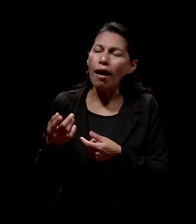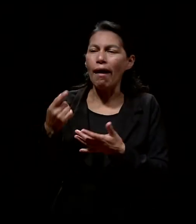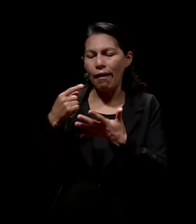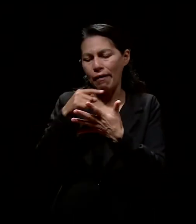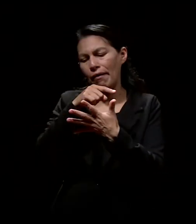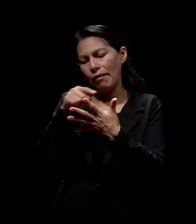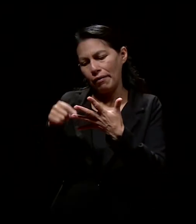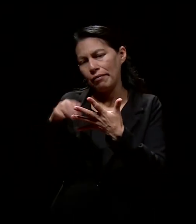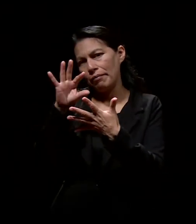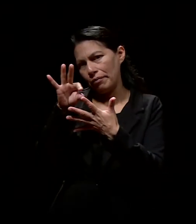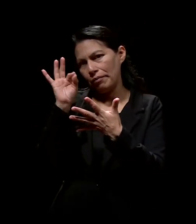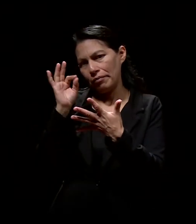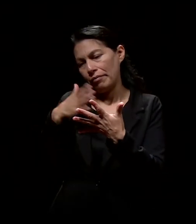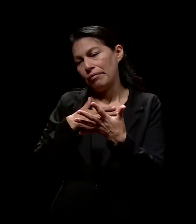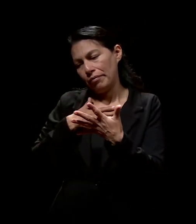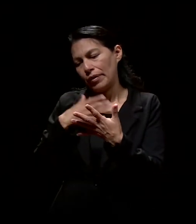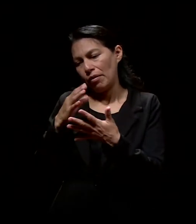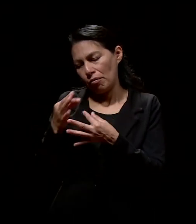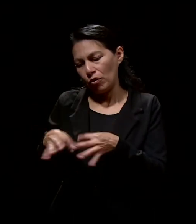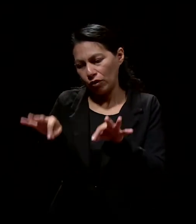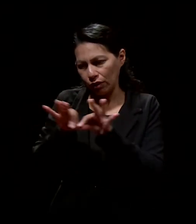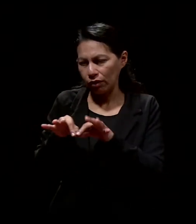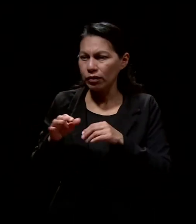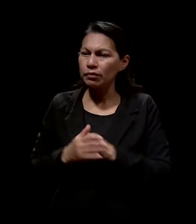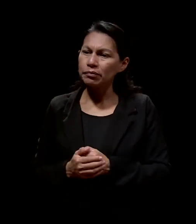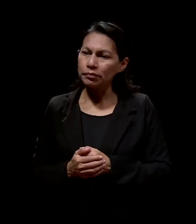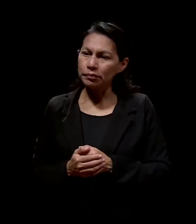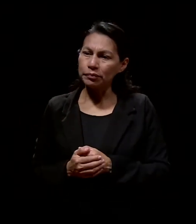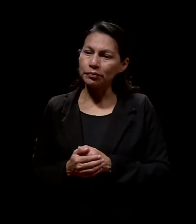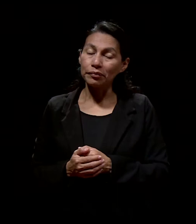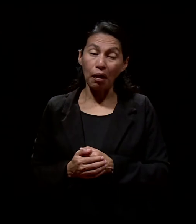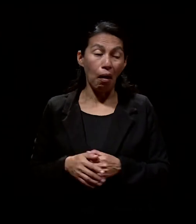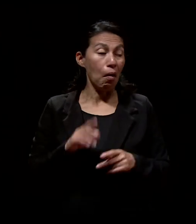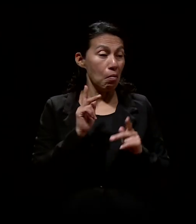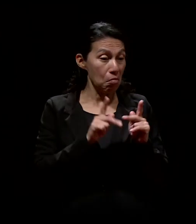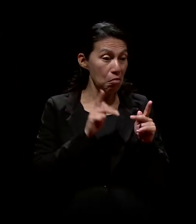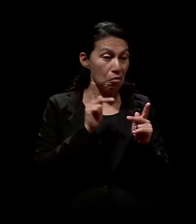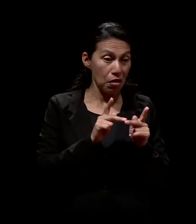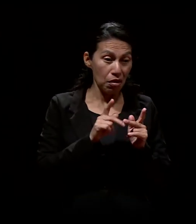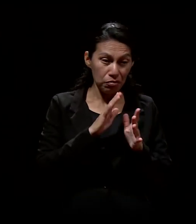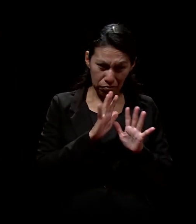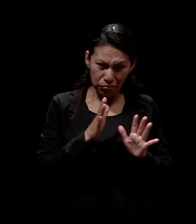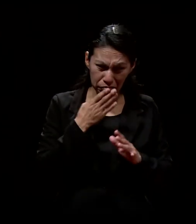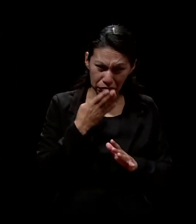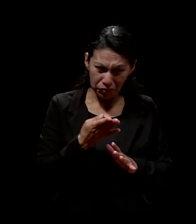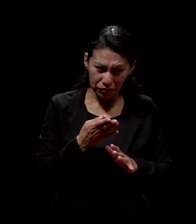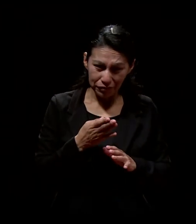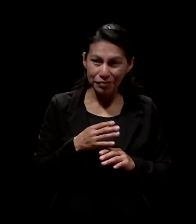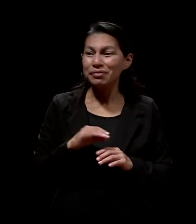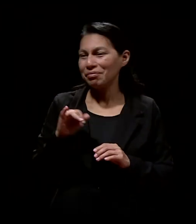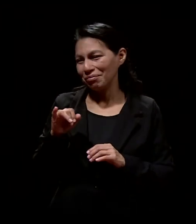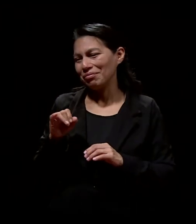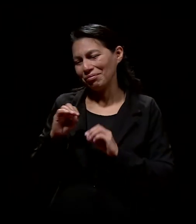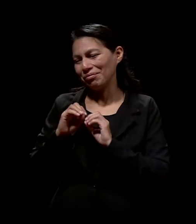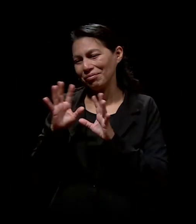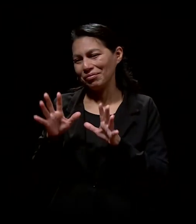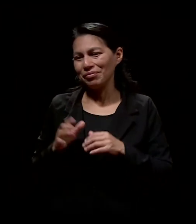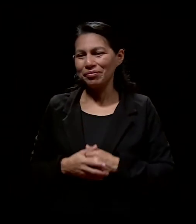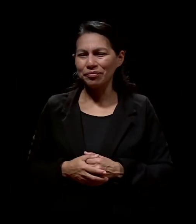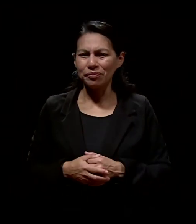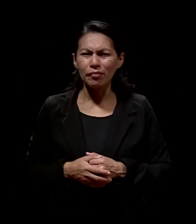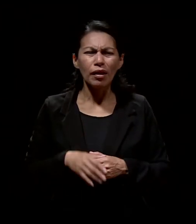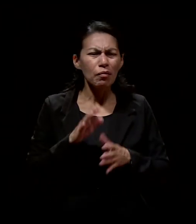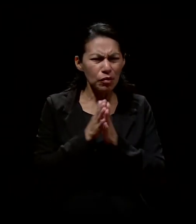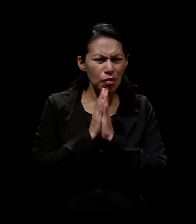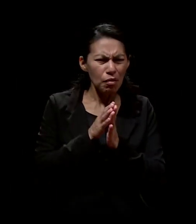mí? Entonces las dividí en esas 5 secciones que considero para mí importantes para mi vida. Perfecto, y te ha